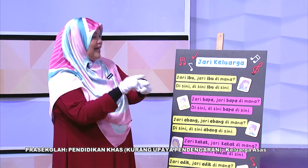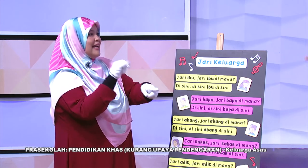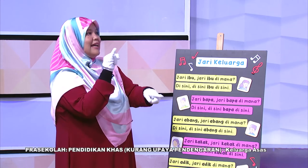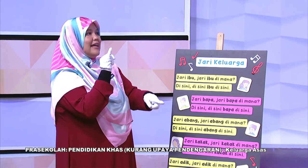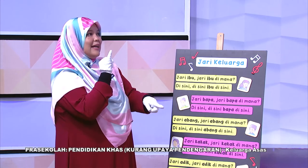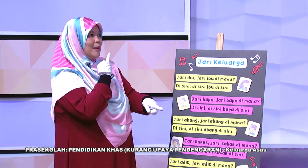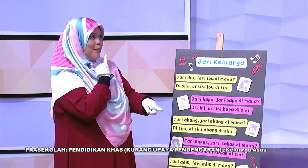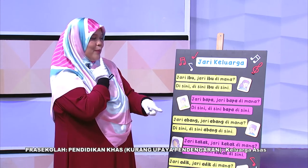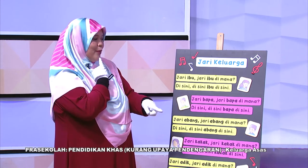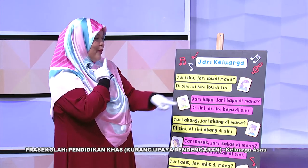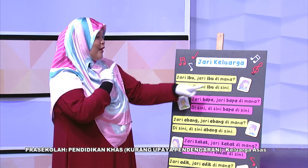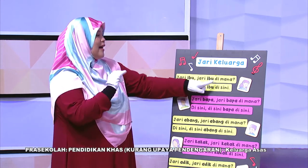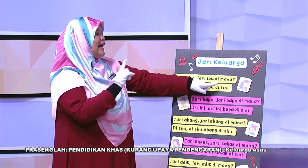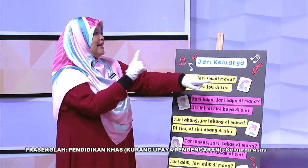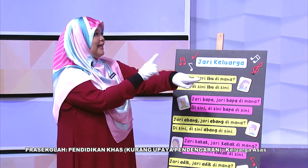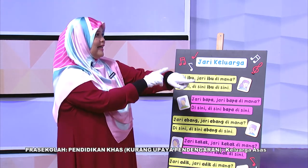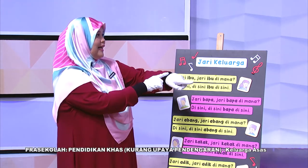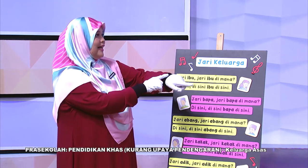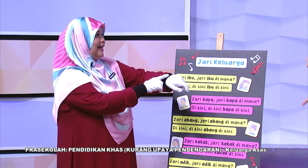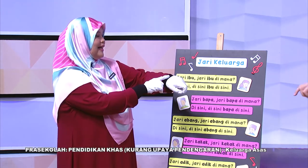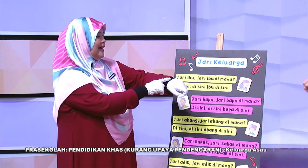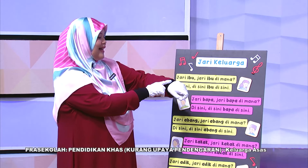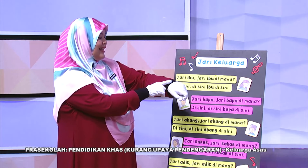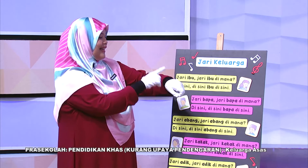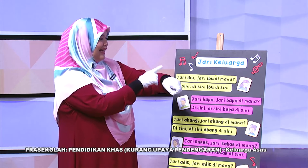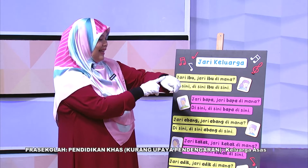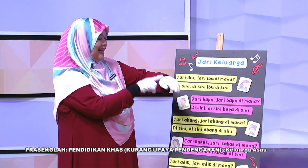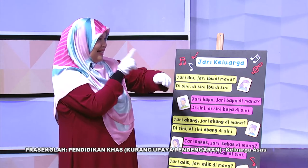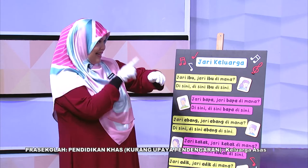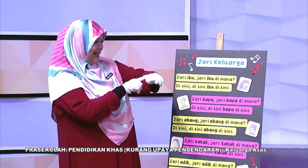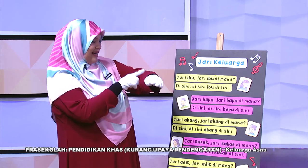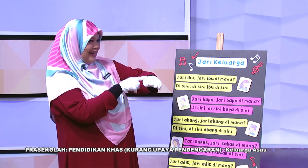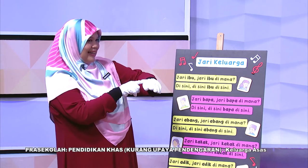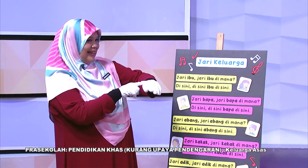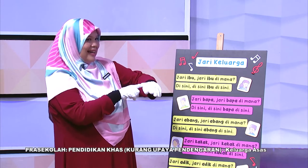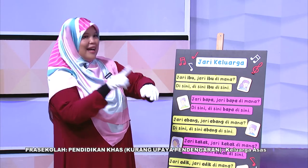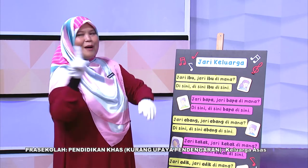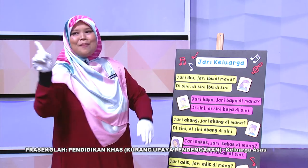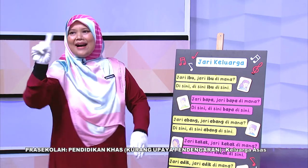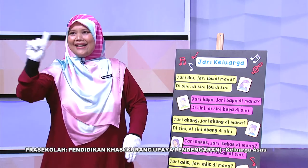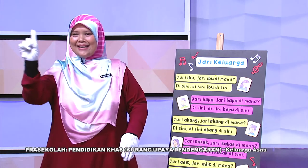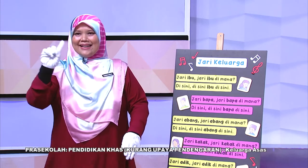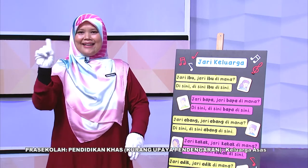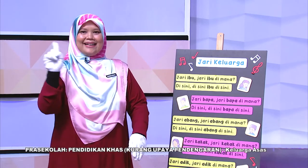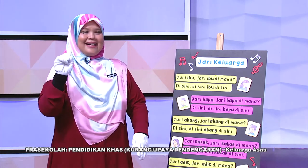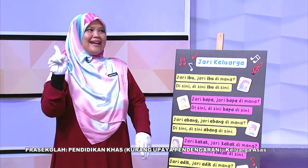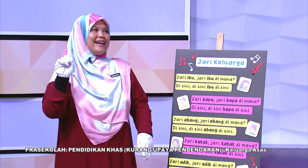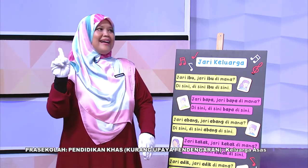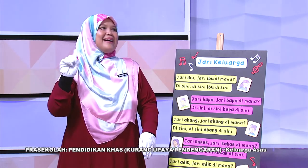ibu uh di hoodie Oke di tiga enak kiri money Oh gitu